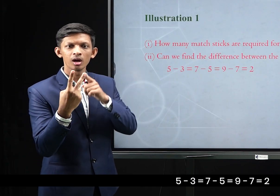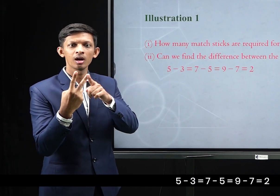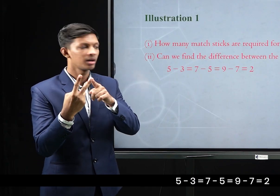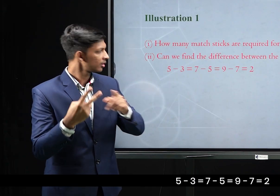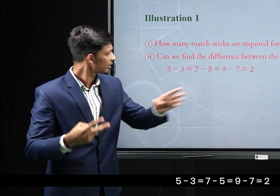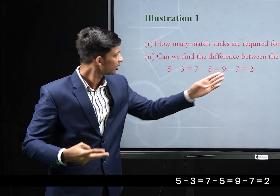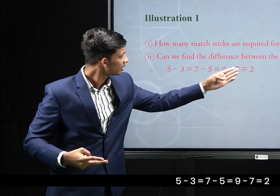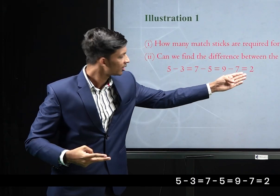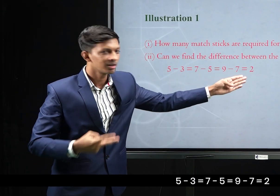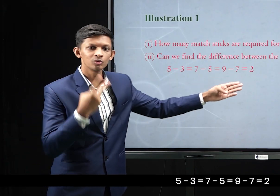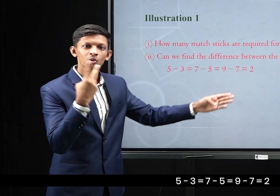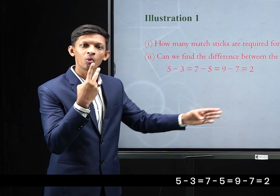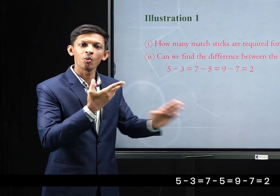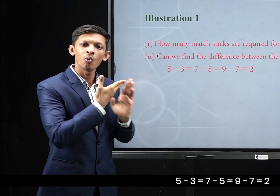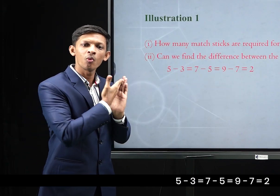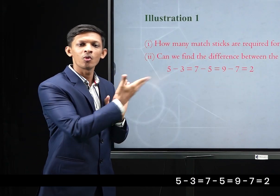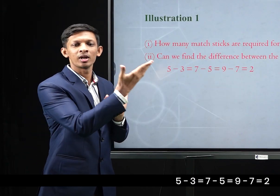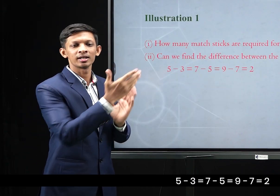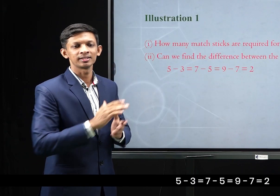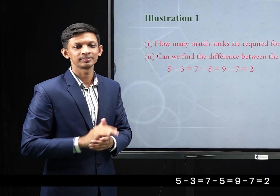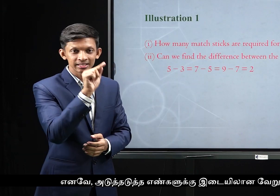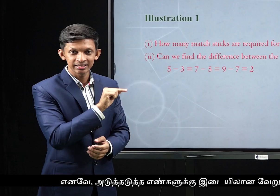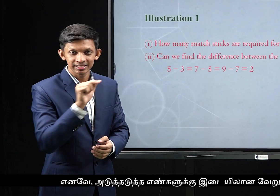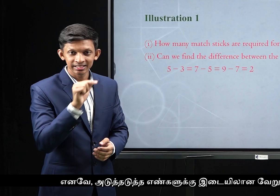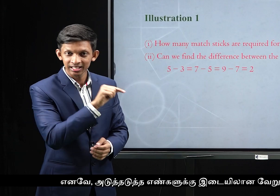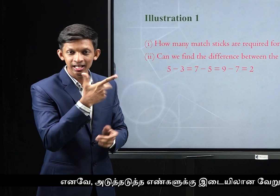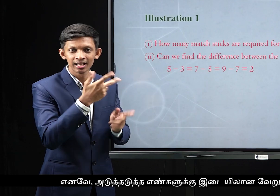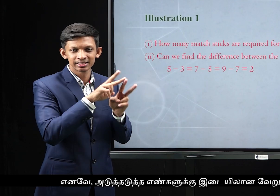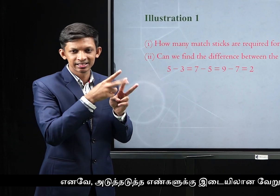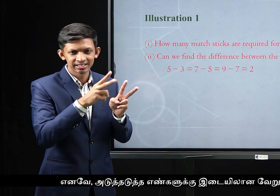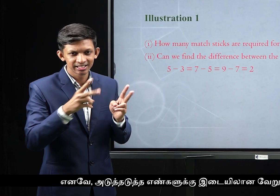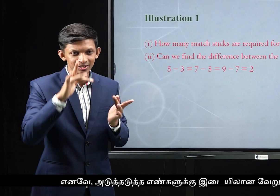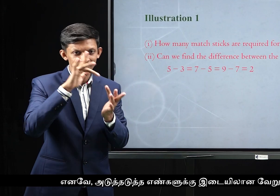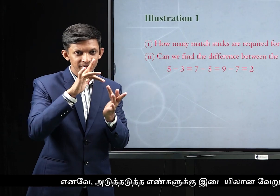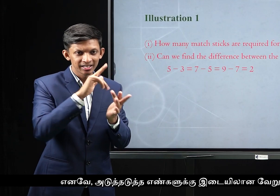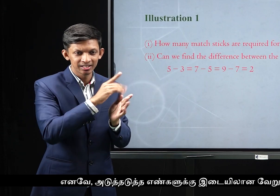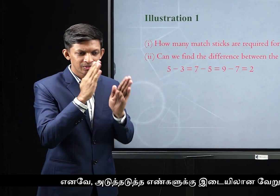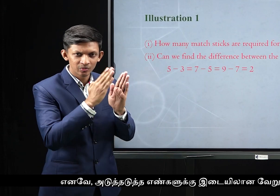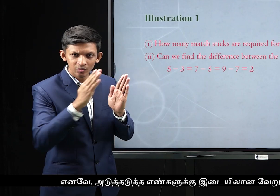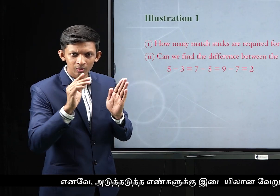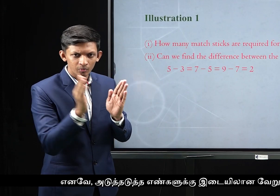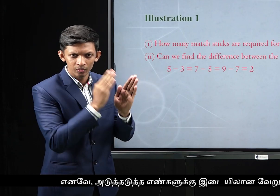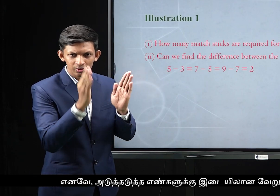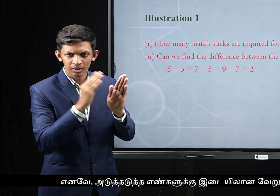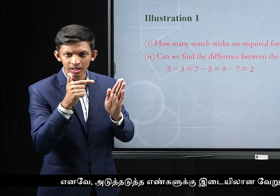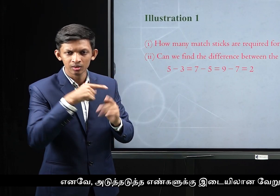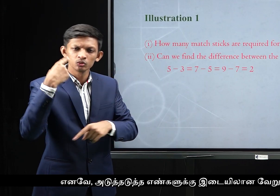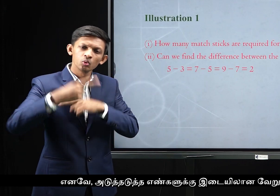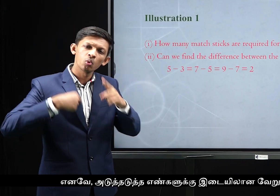7 ஈடு 2. எனவே அடுத்தடுத்த எண்களுக்கு இடையிலான வேறுபாடு